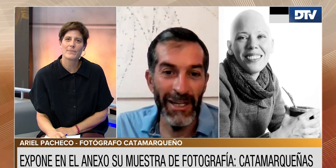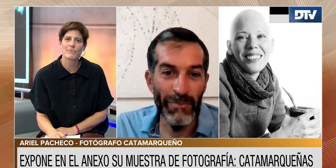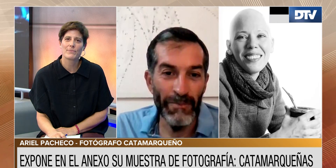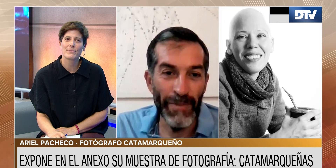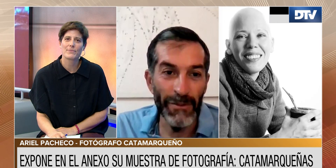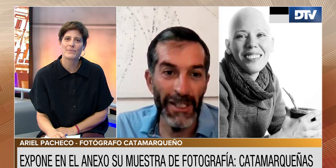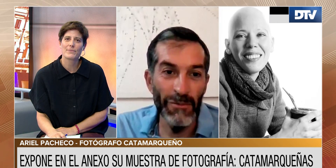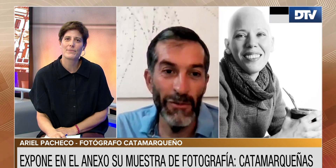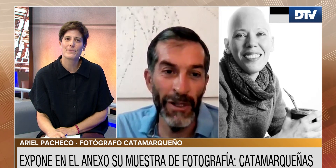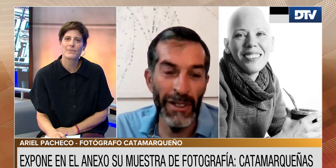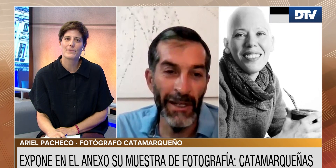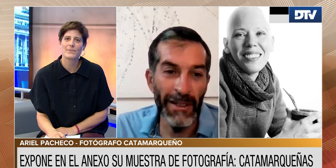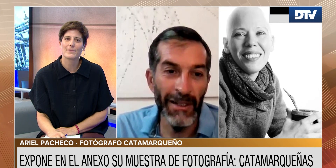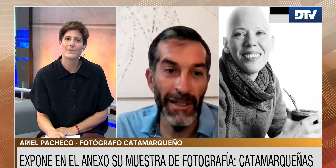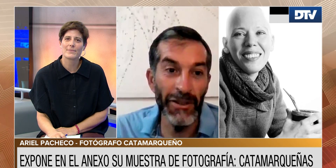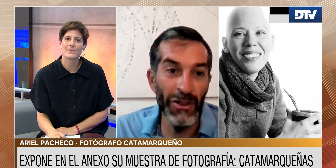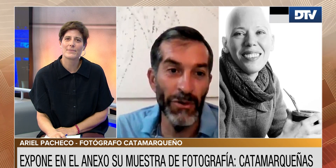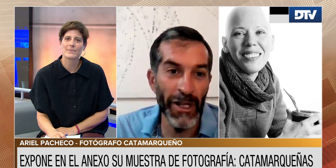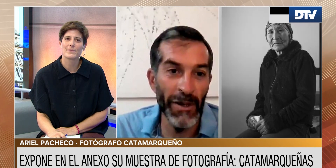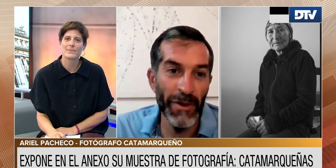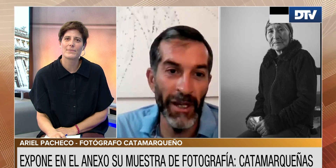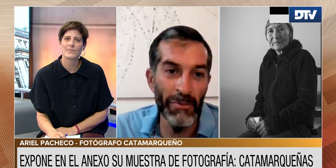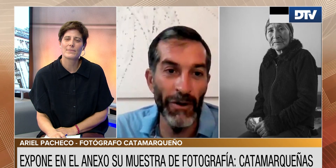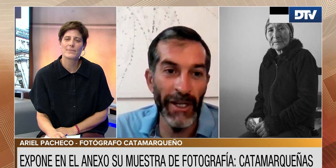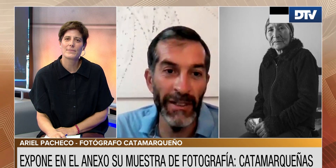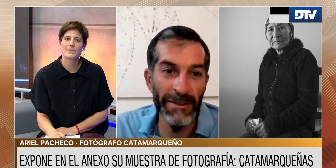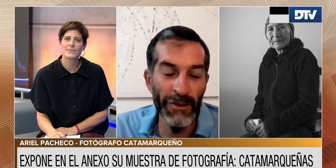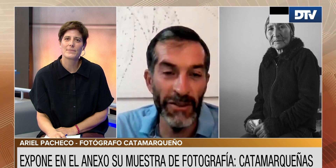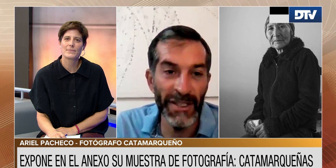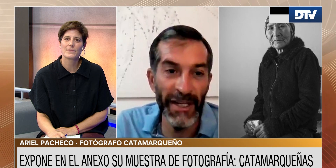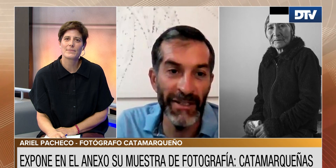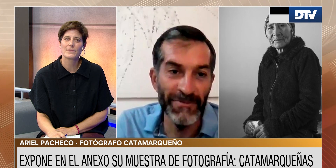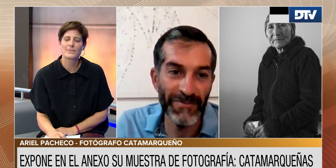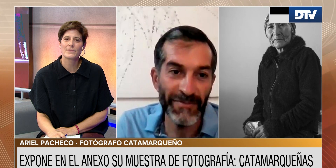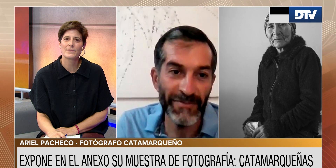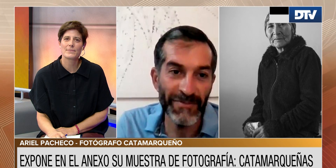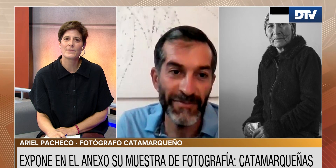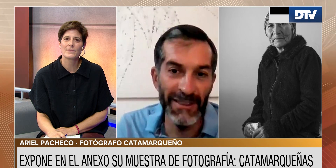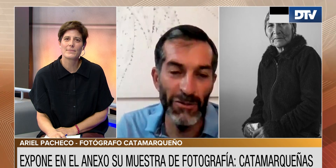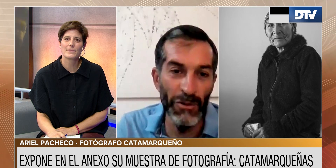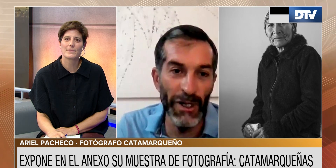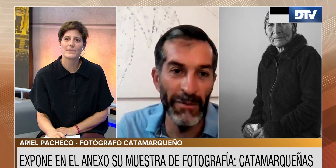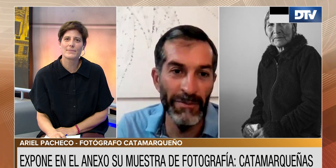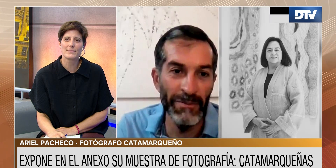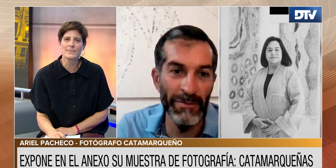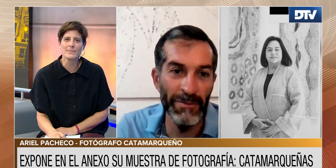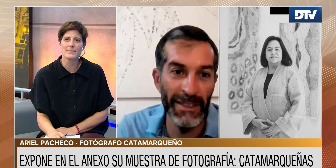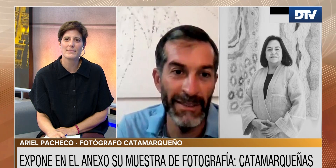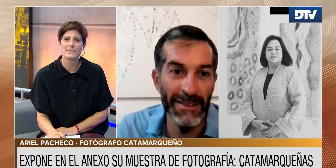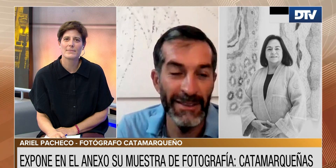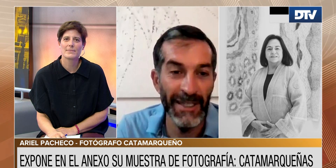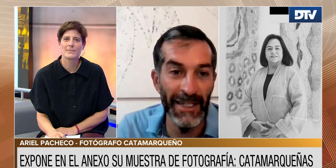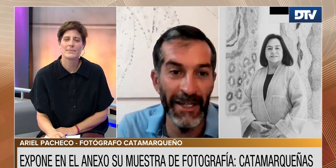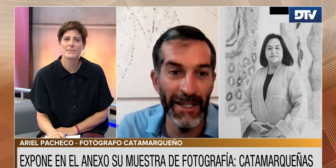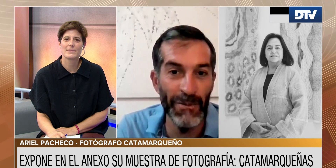La verdad que para mí es muy lindo poder exponer en Buenos Aires. Es un lugar, o